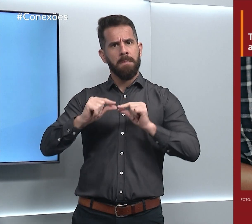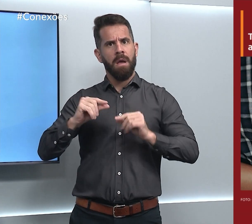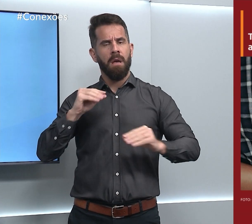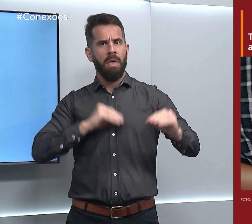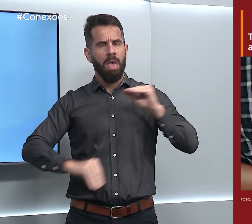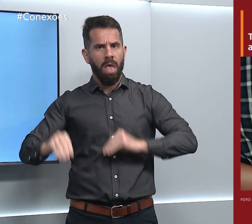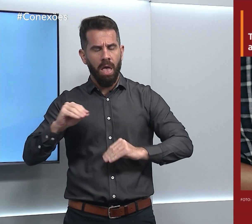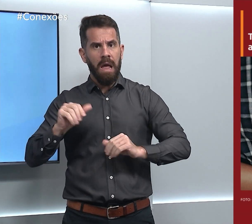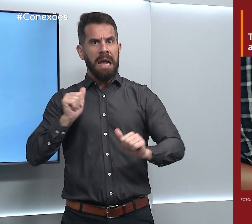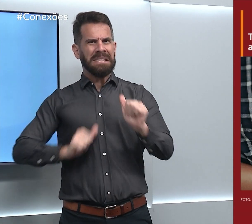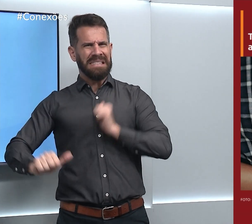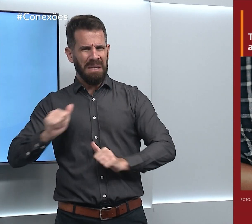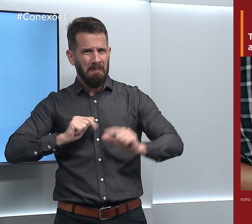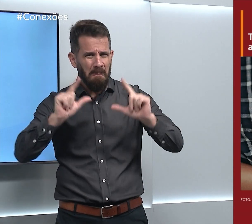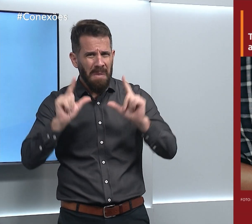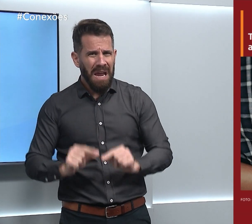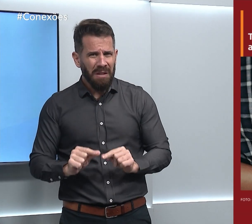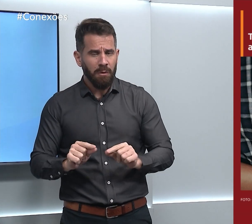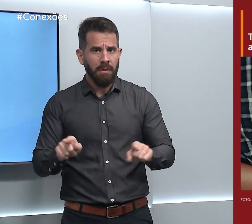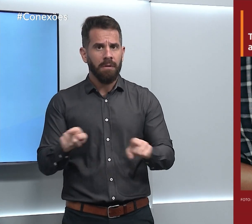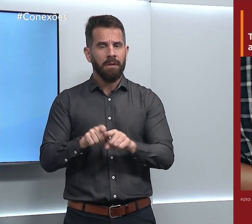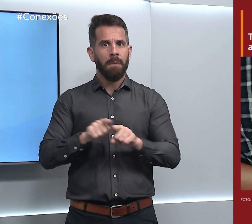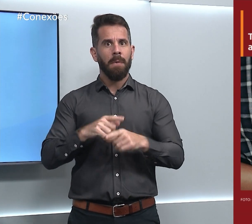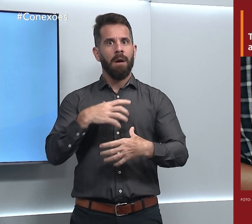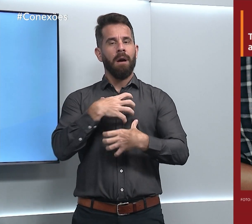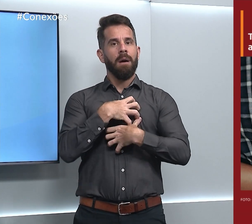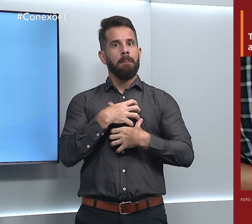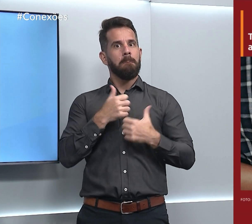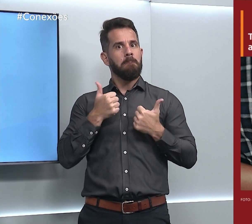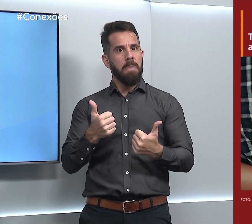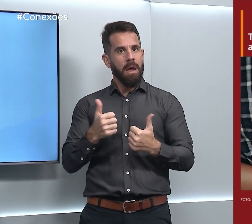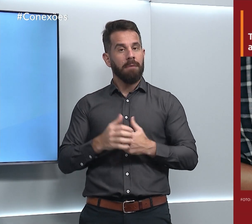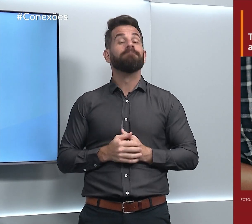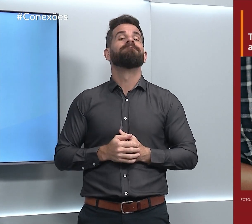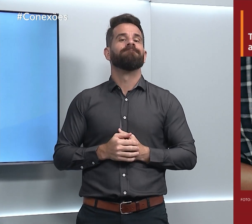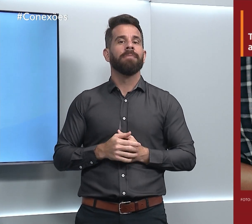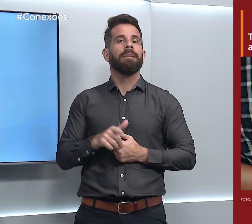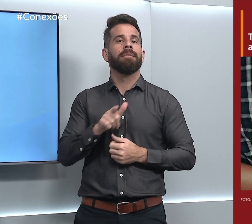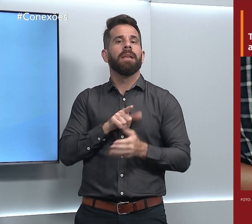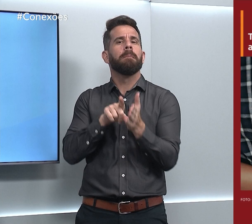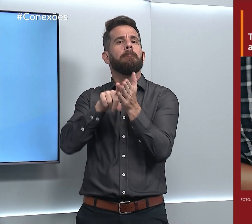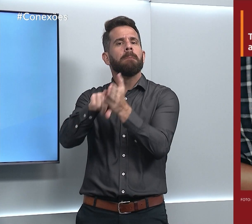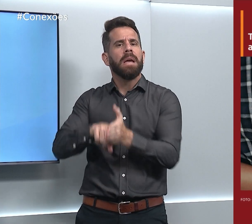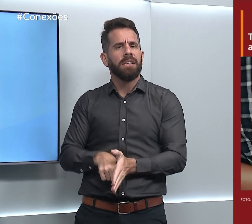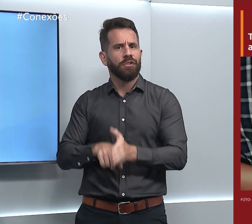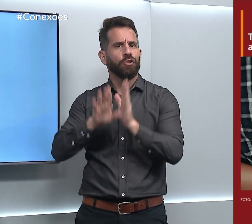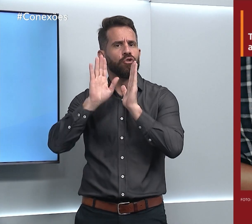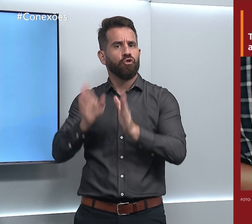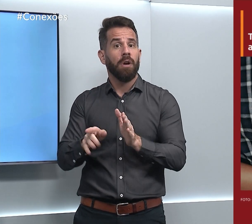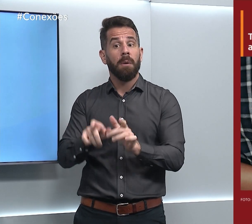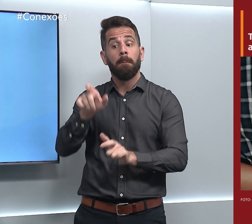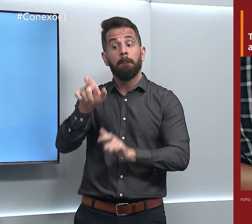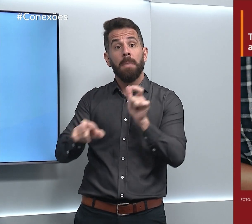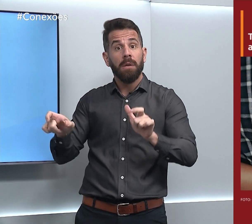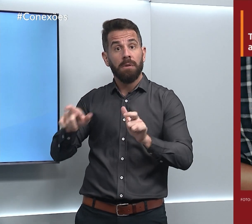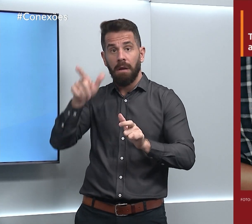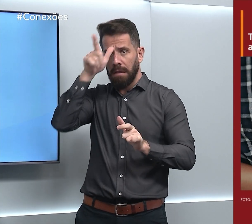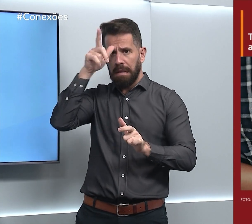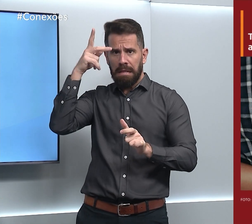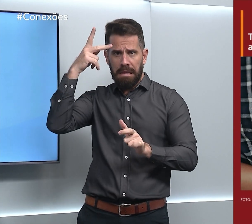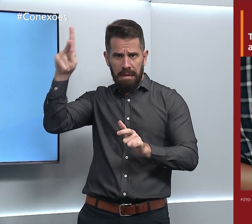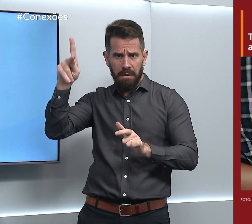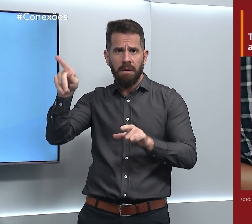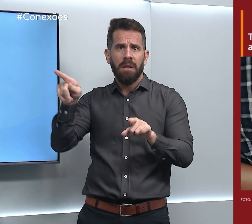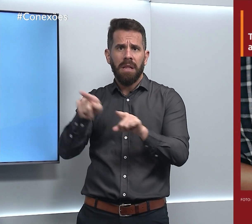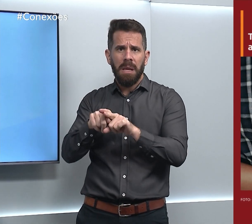ansiedade, e ainda aumentar o bem-estar? É isso que aponta uma análise feita por pesquisadores da Alemanha e dos